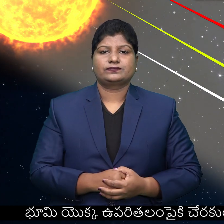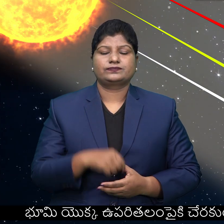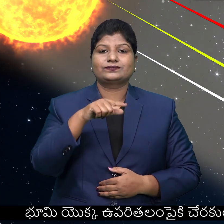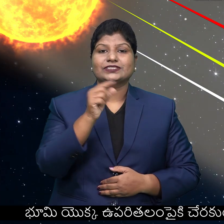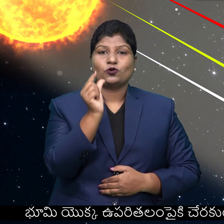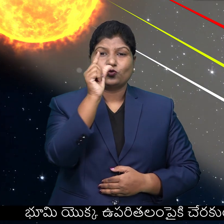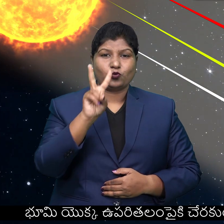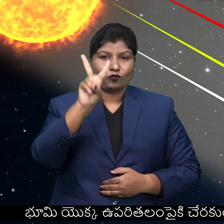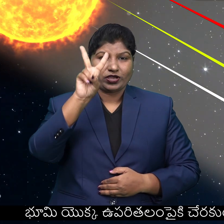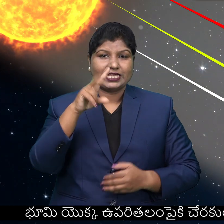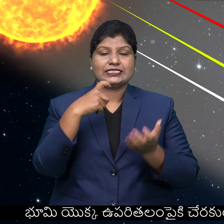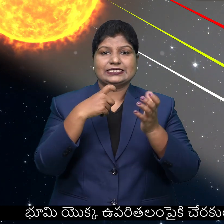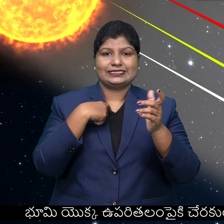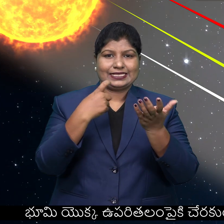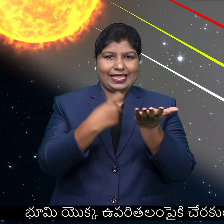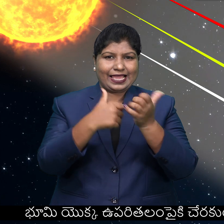నిర్వహిస్తుంది.